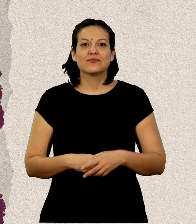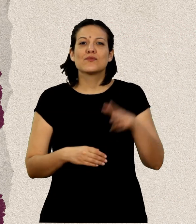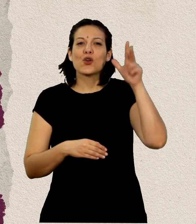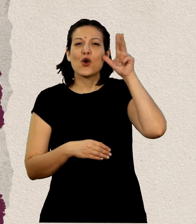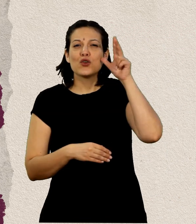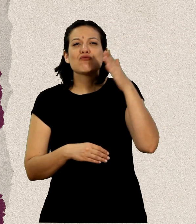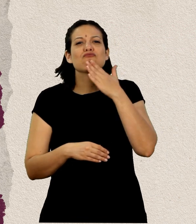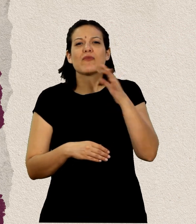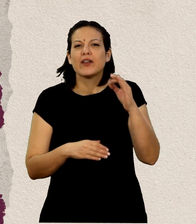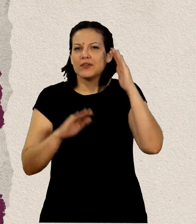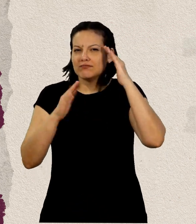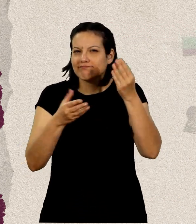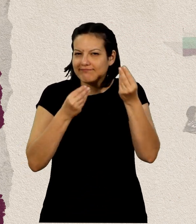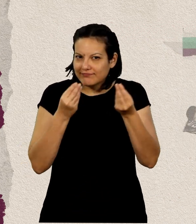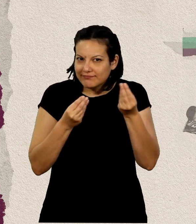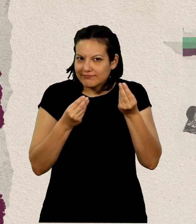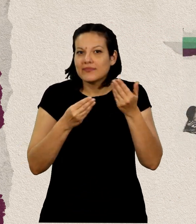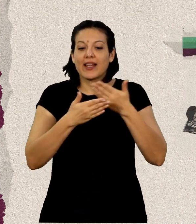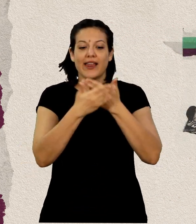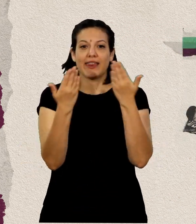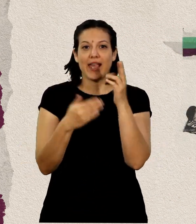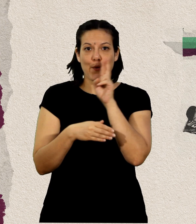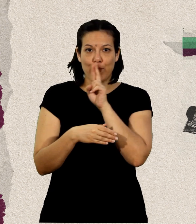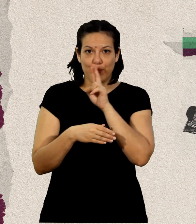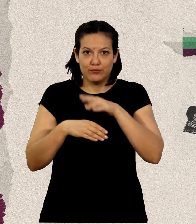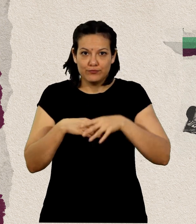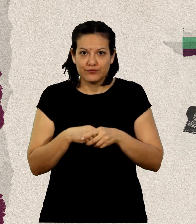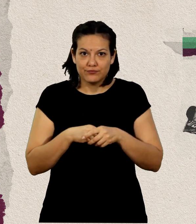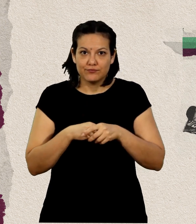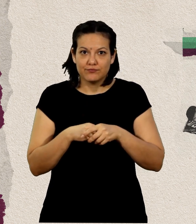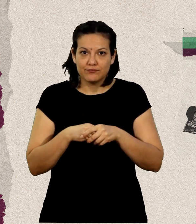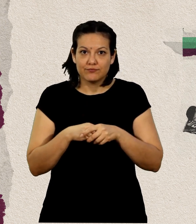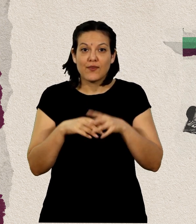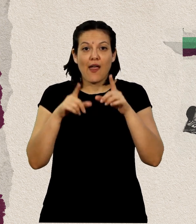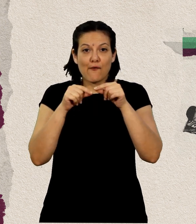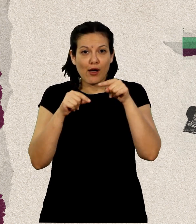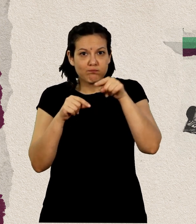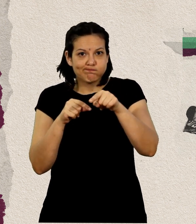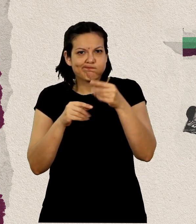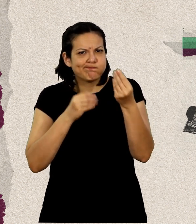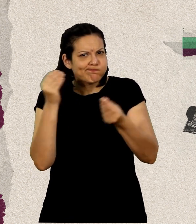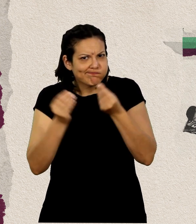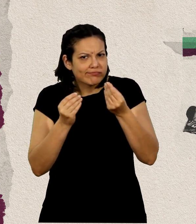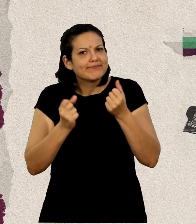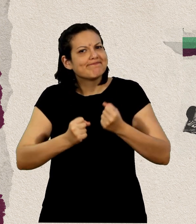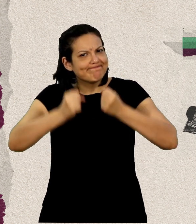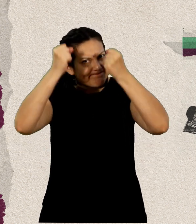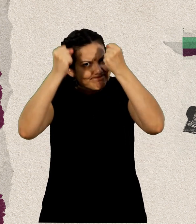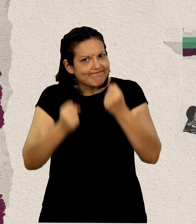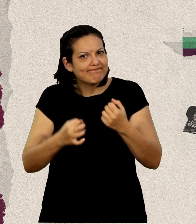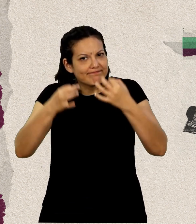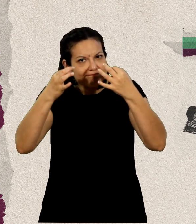El 8 de marzo se conmemora el Día de la Mujer. En esta fecha se reafirma la